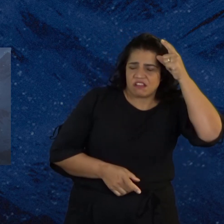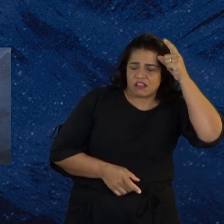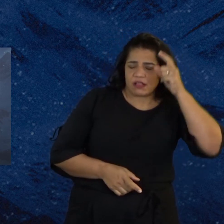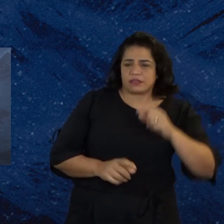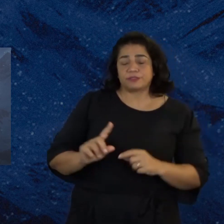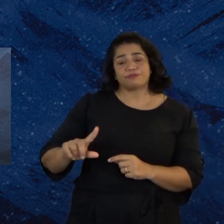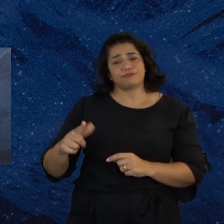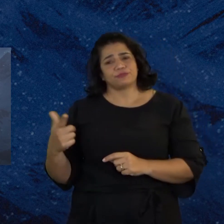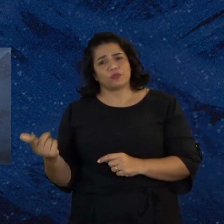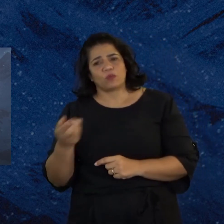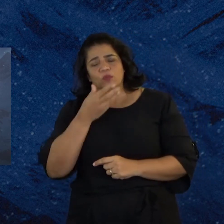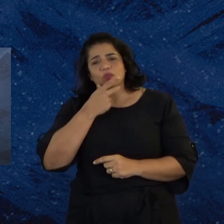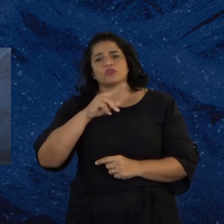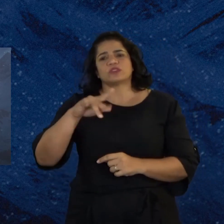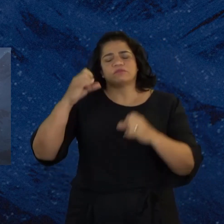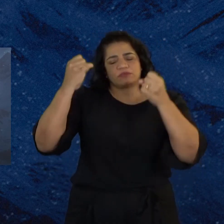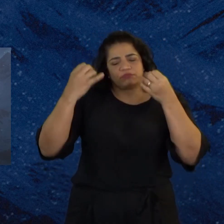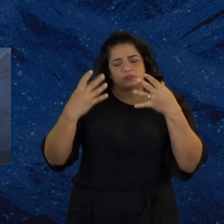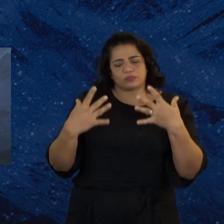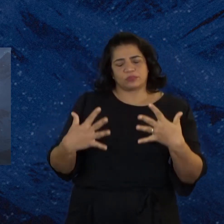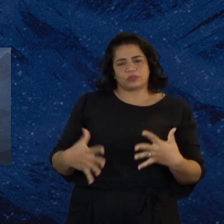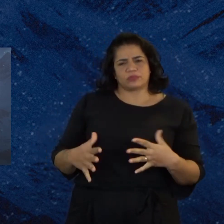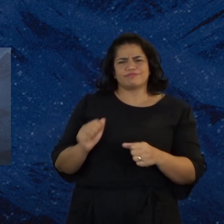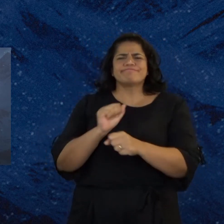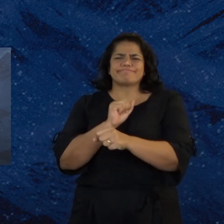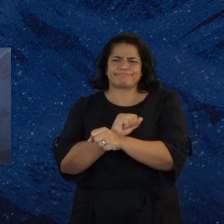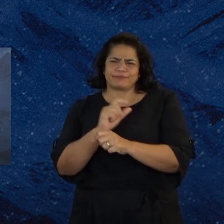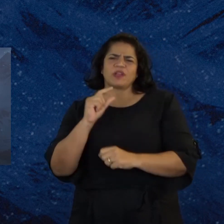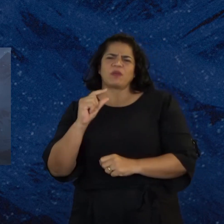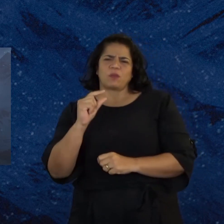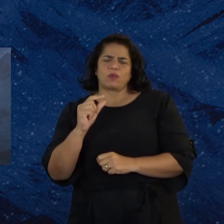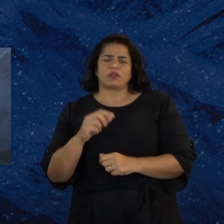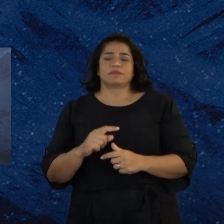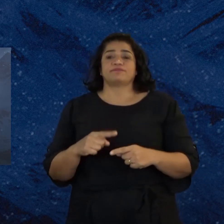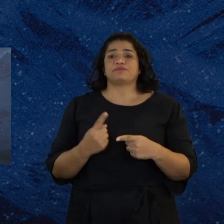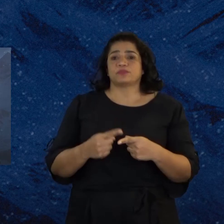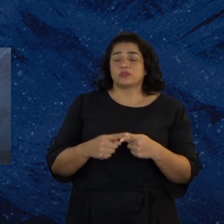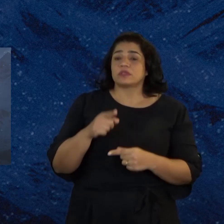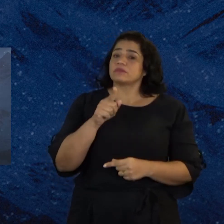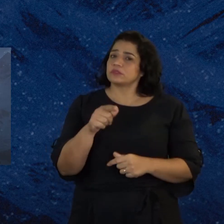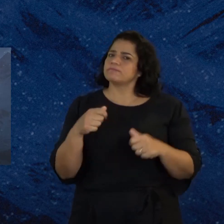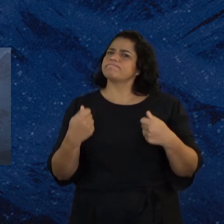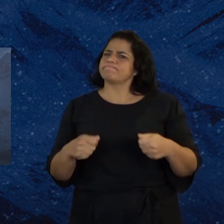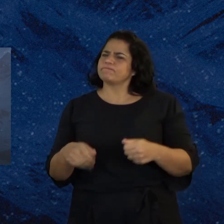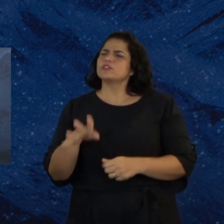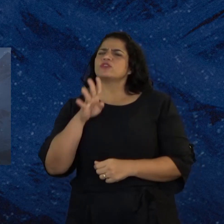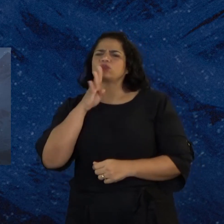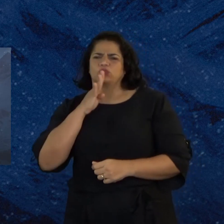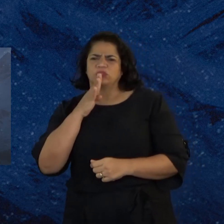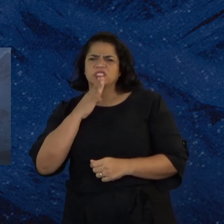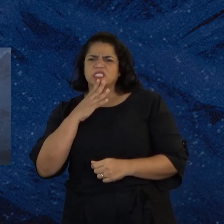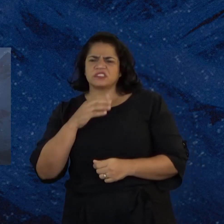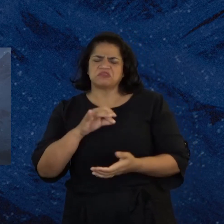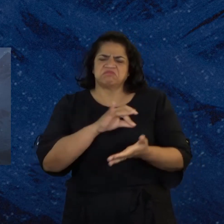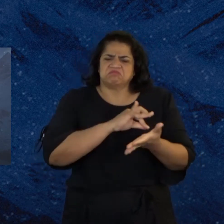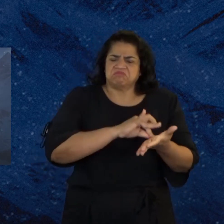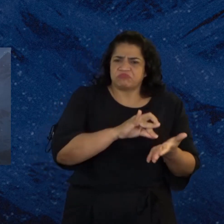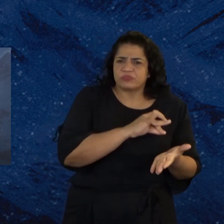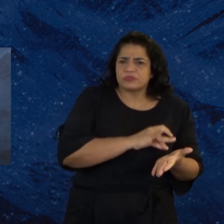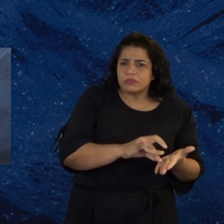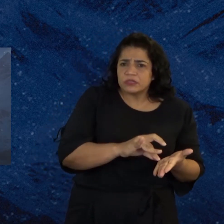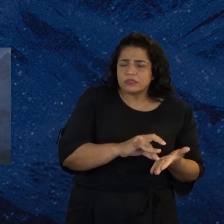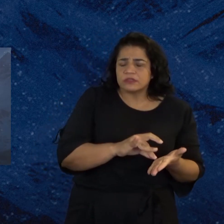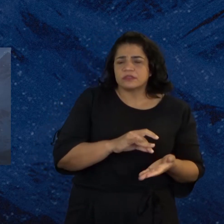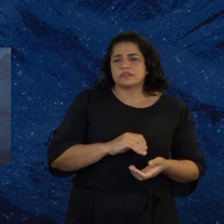que você vai ter que, né, você tem que conhecer o inimigo. Para você ganhar a guerra, você tem que conhecer com quem você está